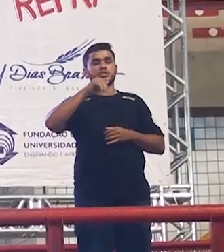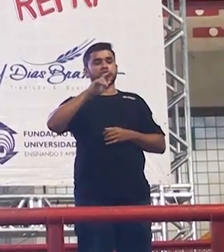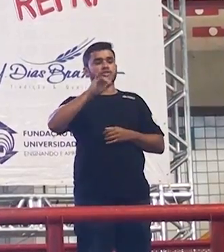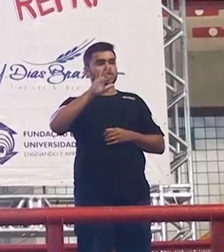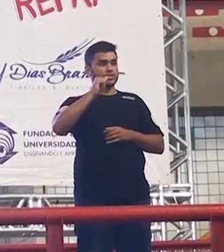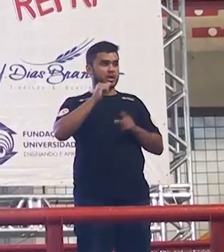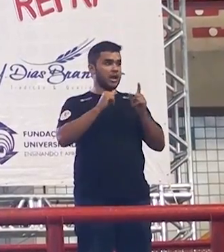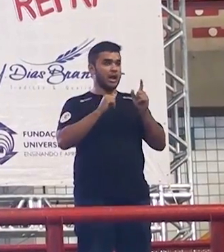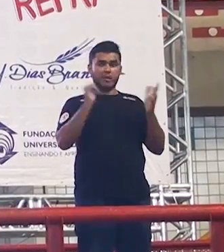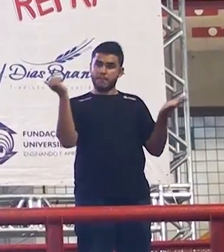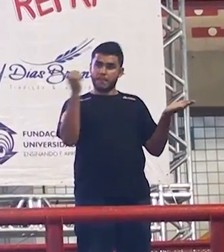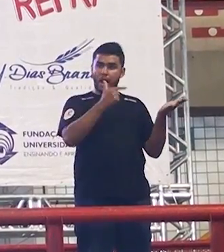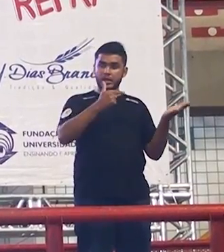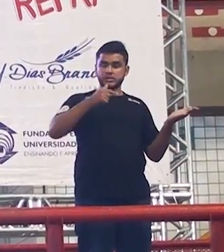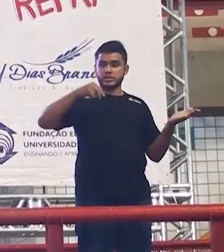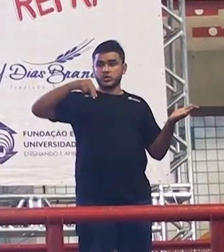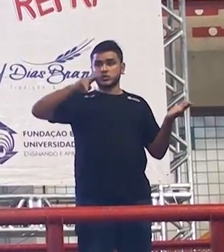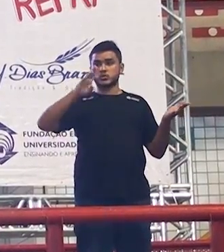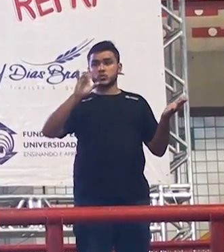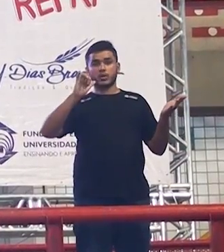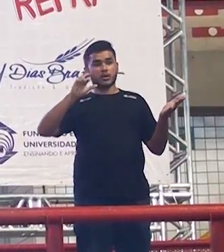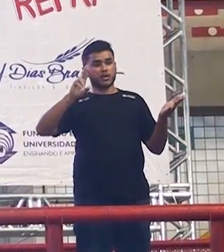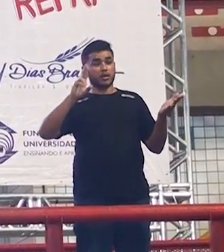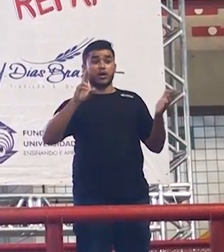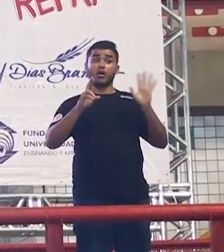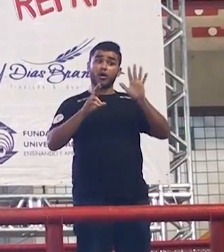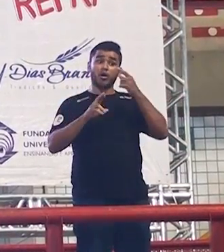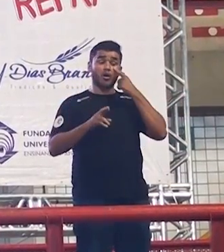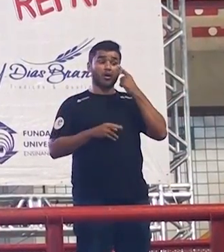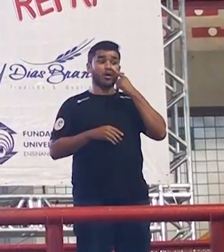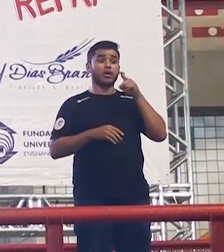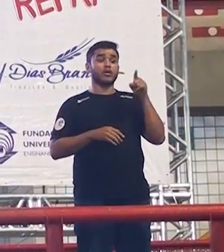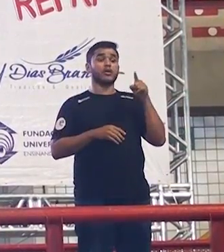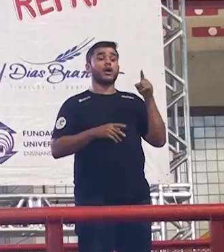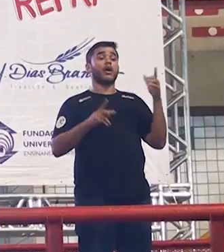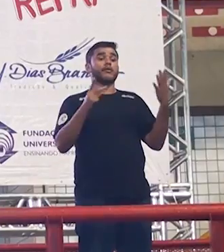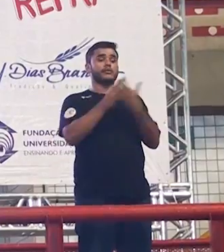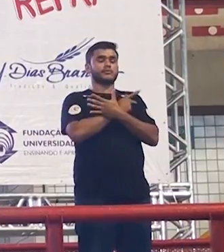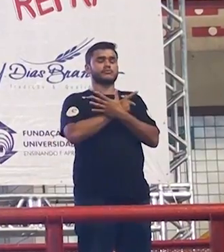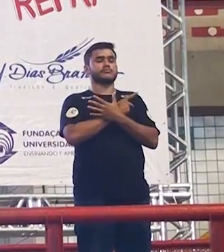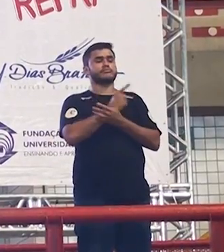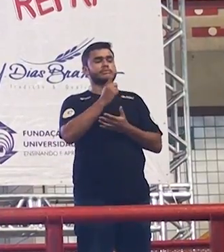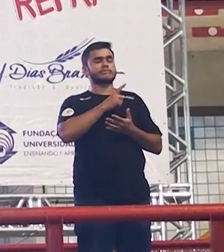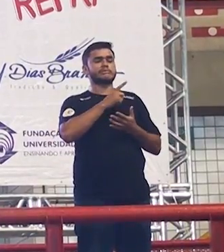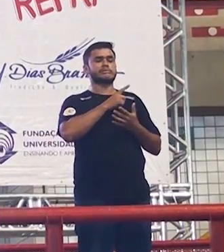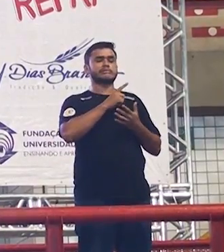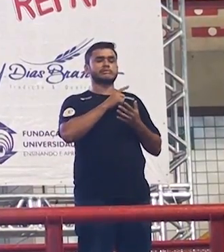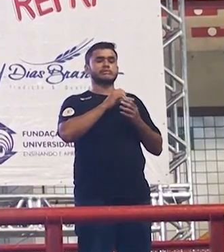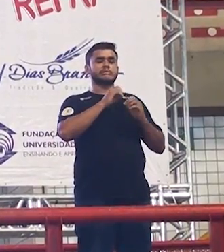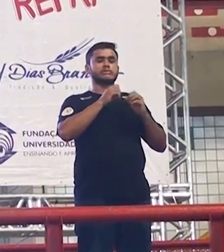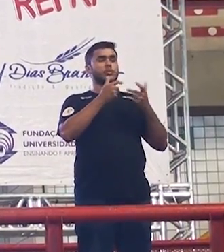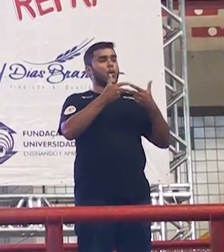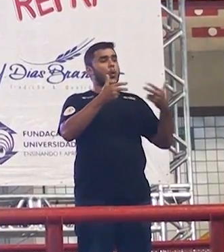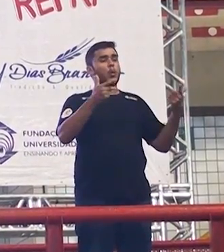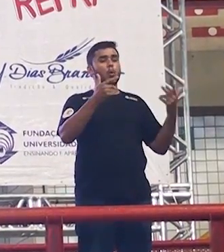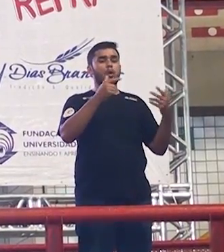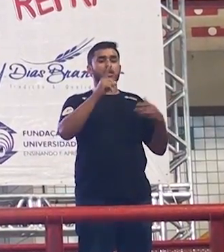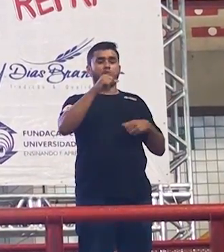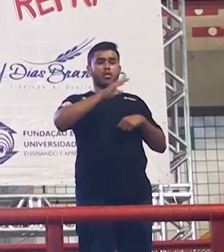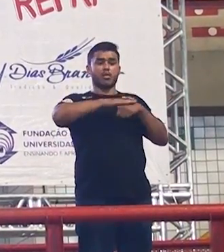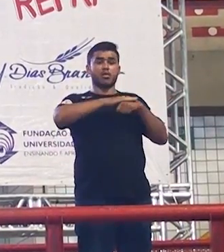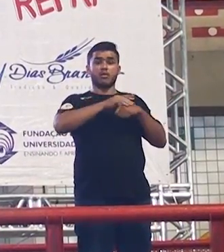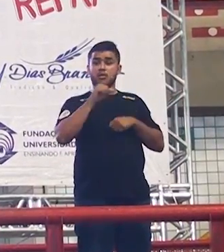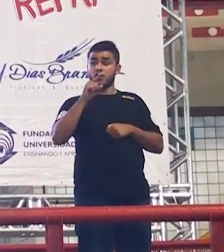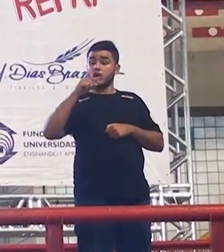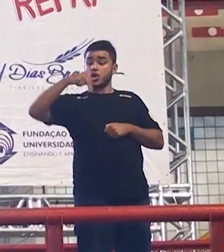isso não é verdade? Morre muito mais gente como consequência da poluição causada pelos outros combustíveis